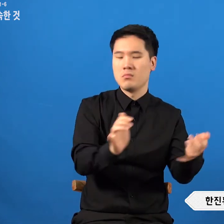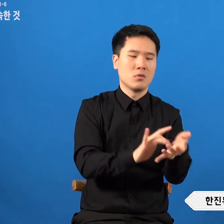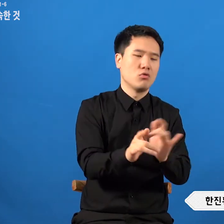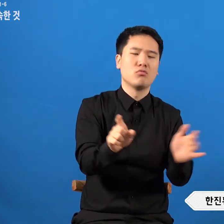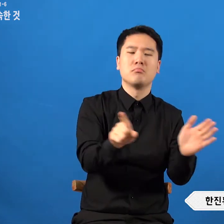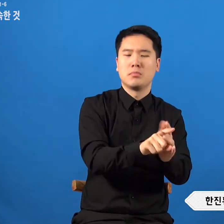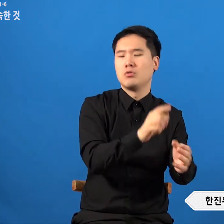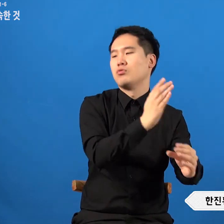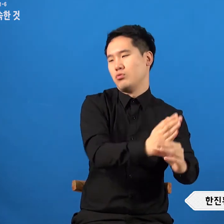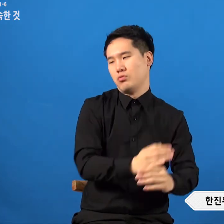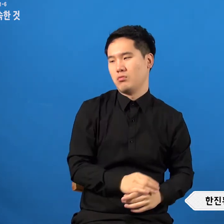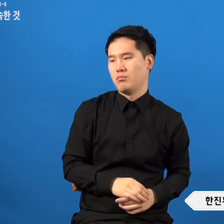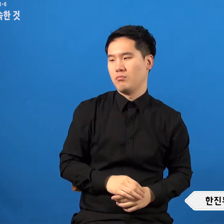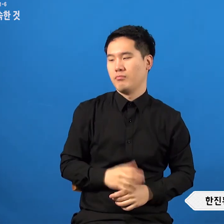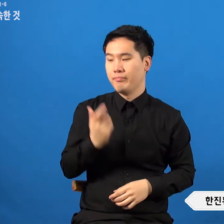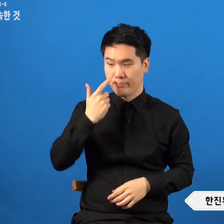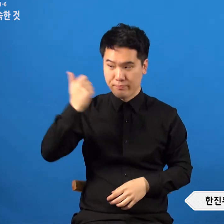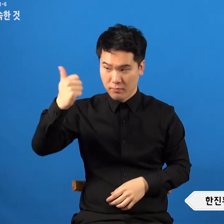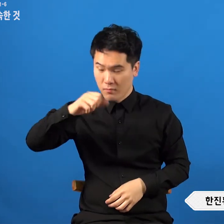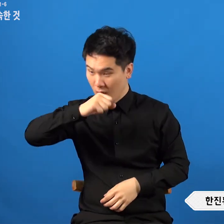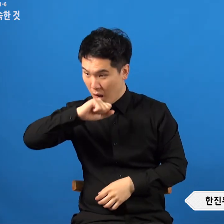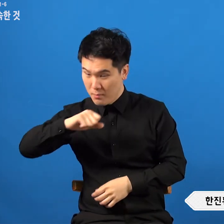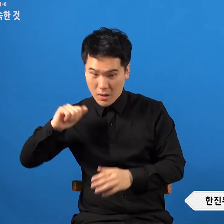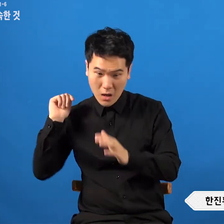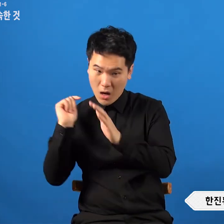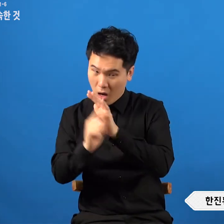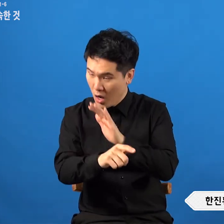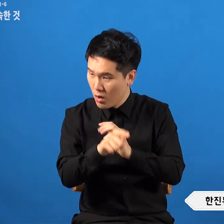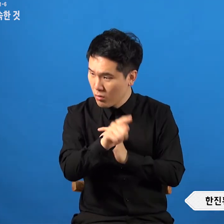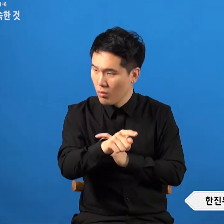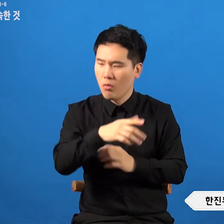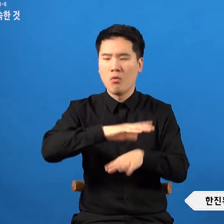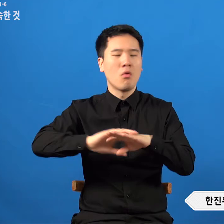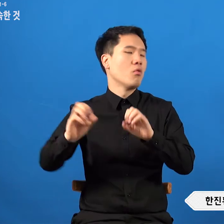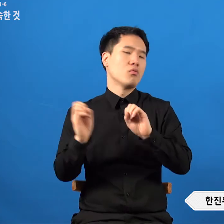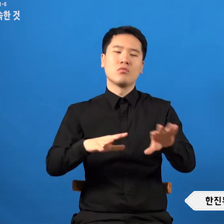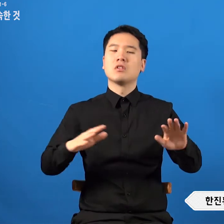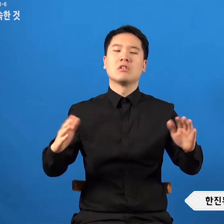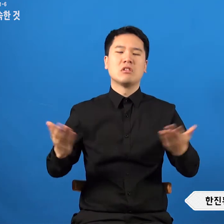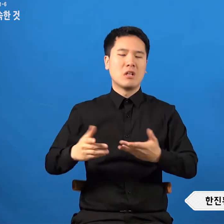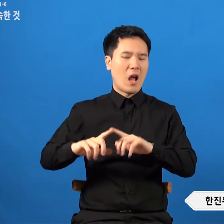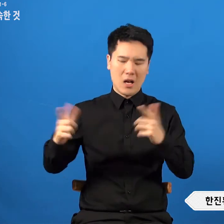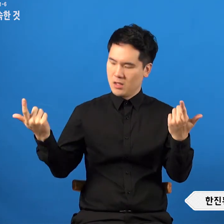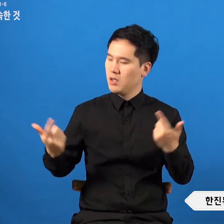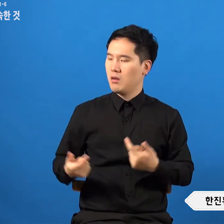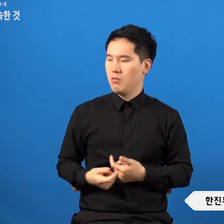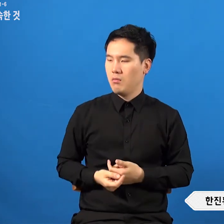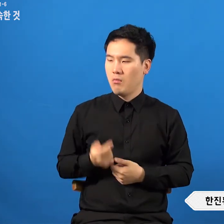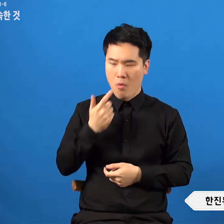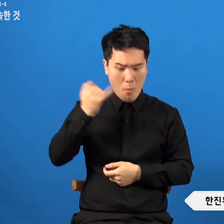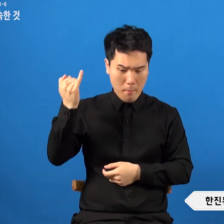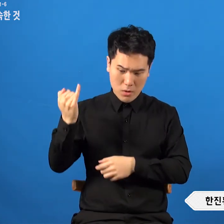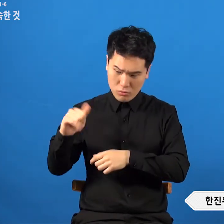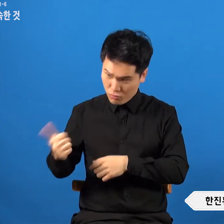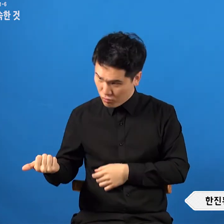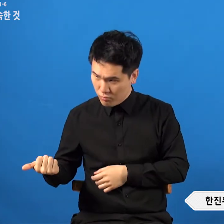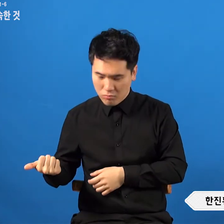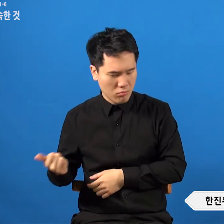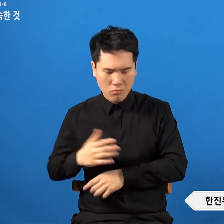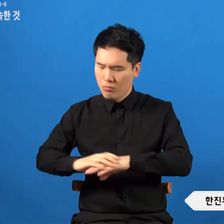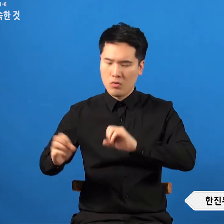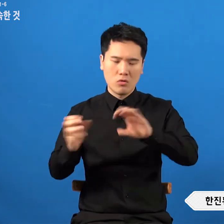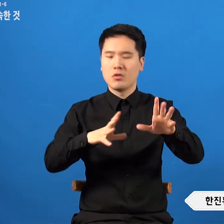있어요. 아빠가 아프리카에 간 거, 그 결코 헛된 일이 아니었어요. 엄마의 죽음도 헛되지